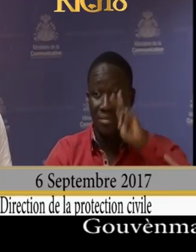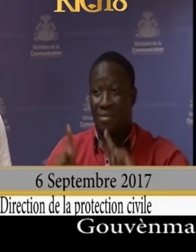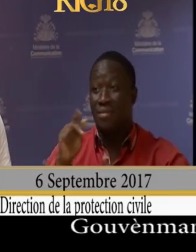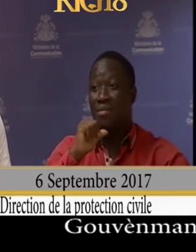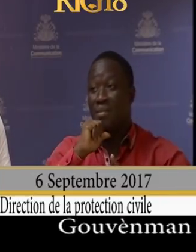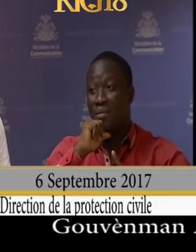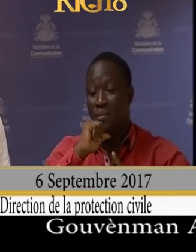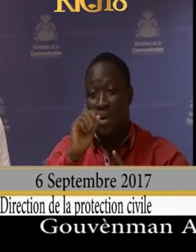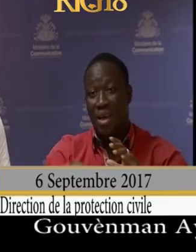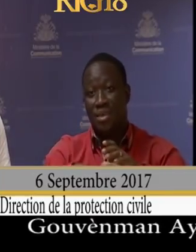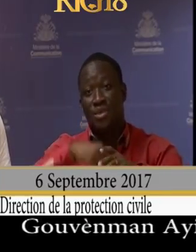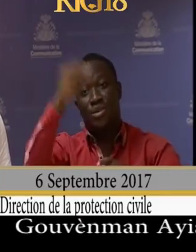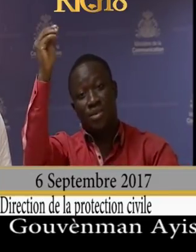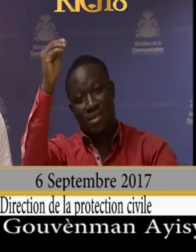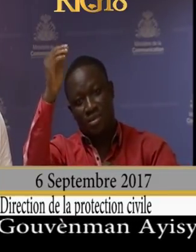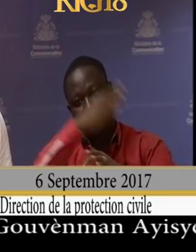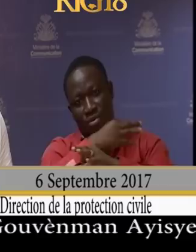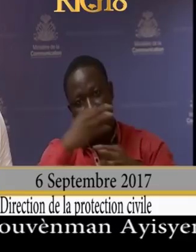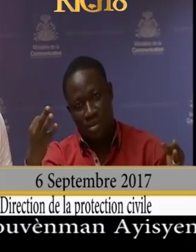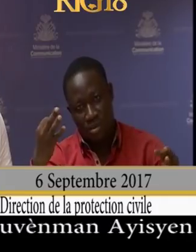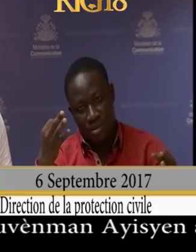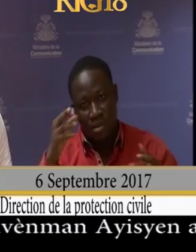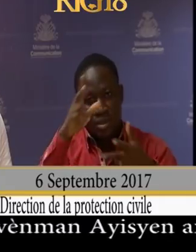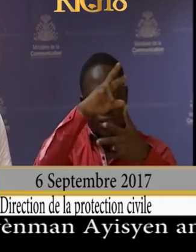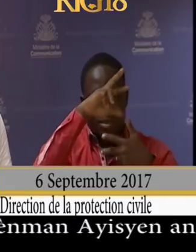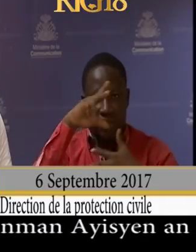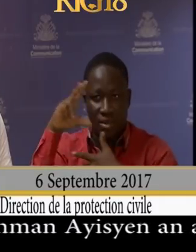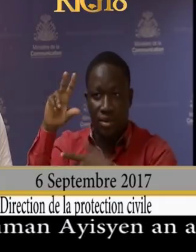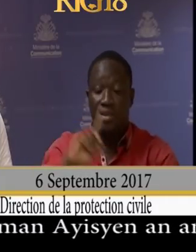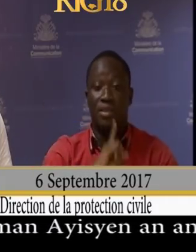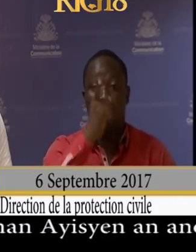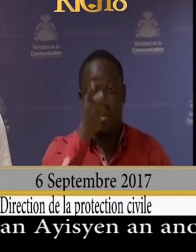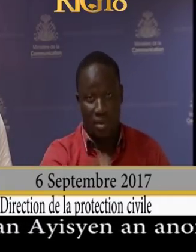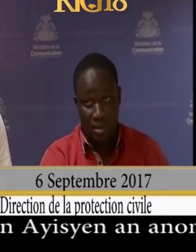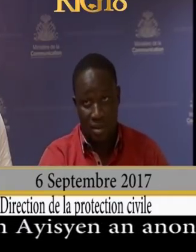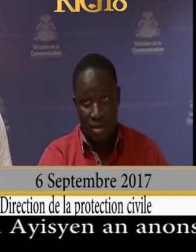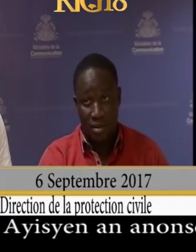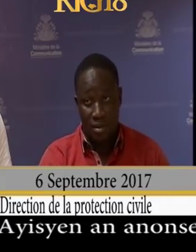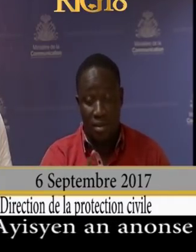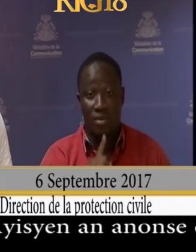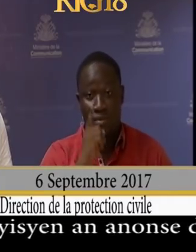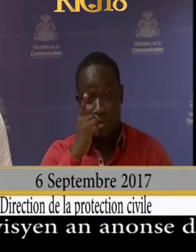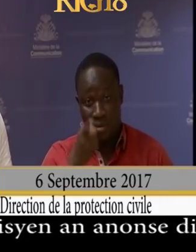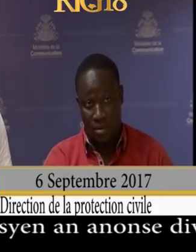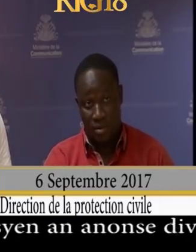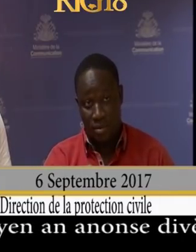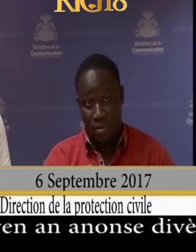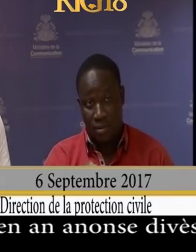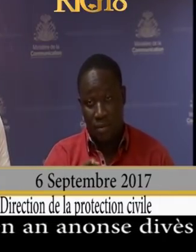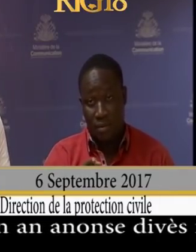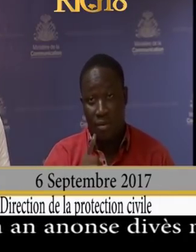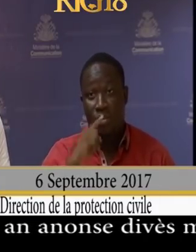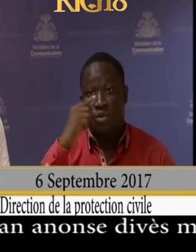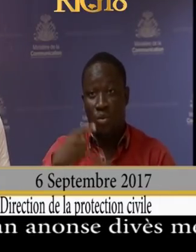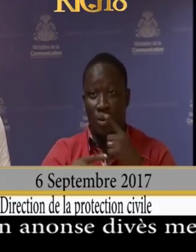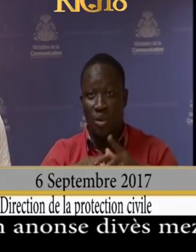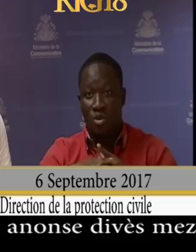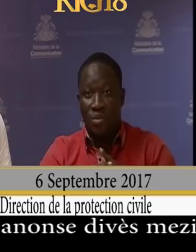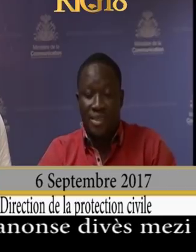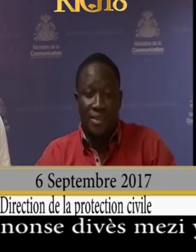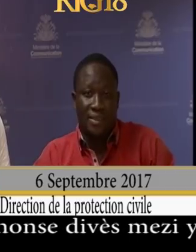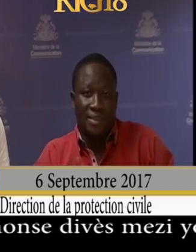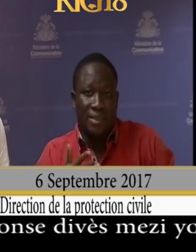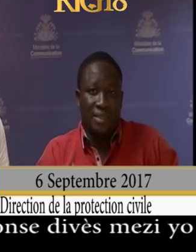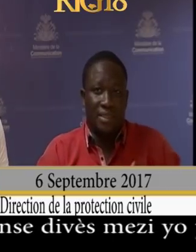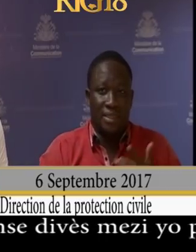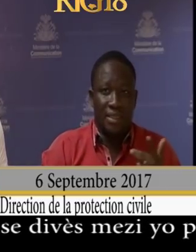pas exposer tête pour grand merci. Cyclone Irma son réalité, son bagage sérieux que lié, nous pas commencer sentir effet